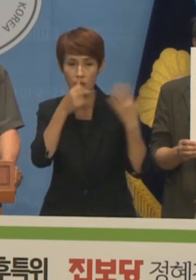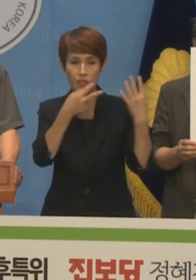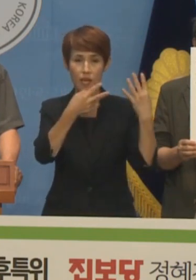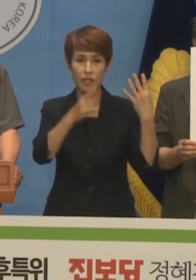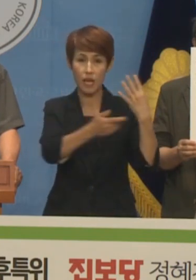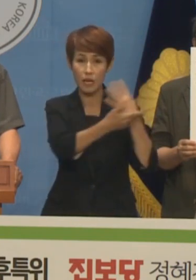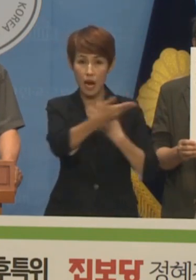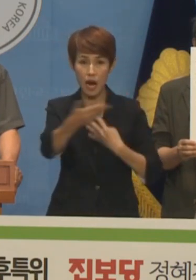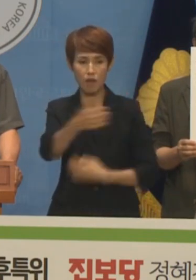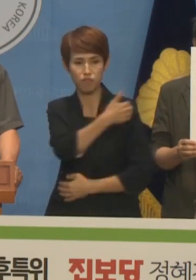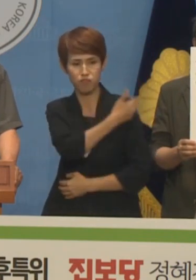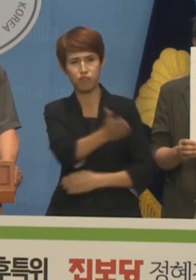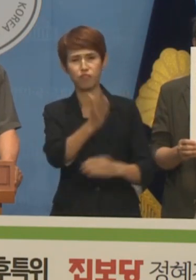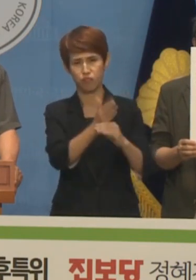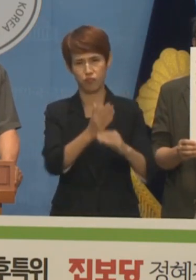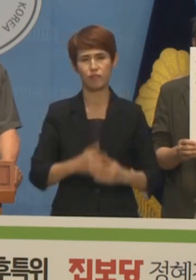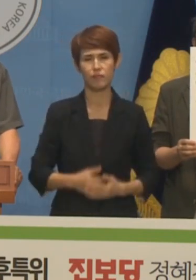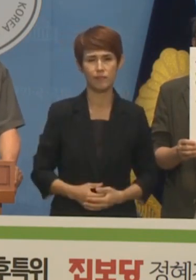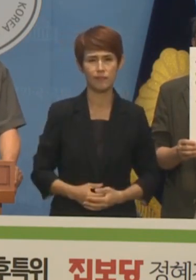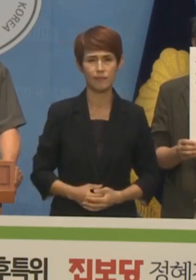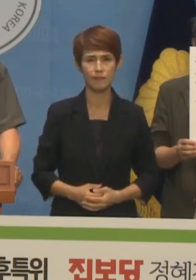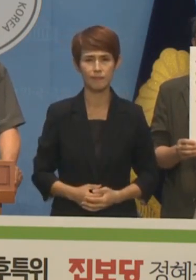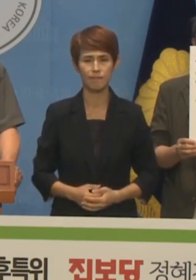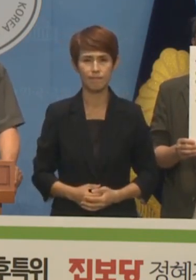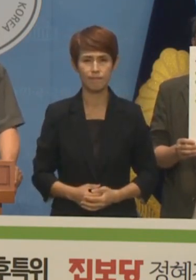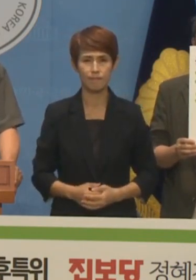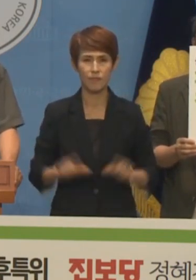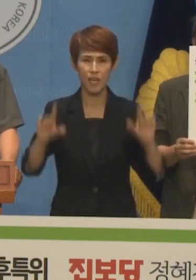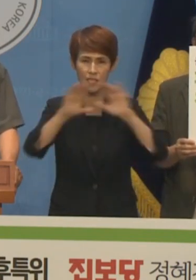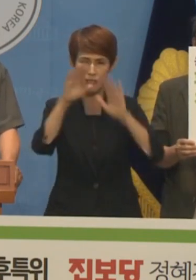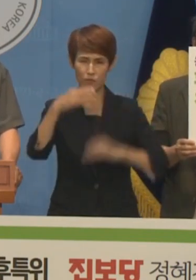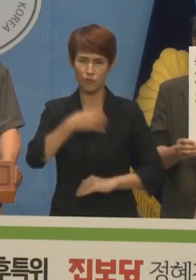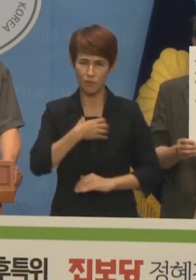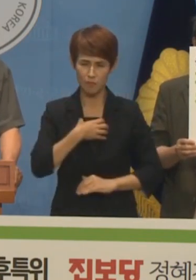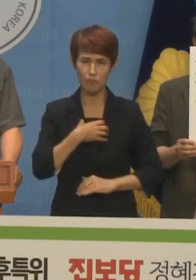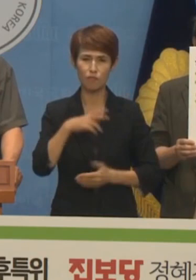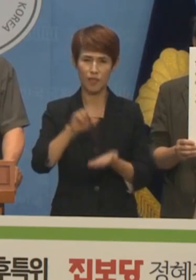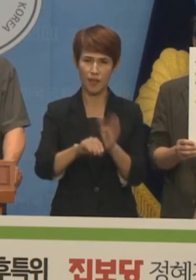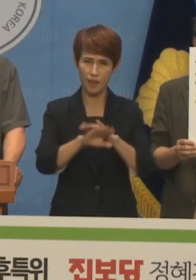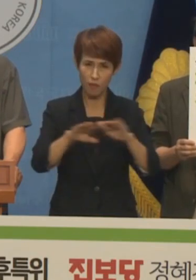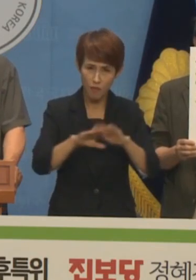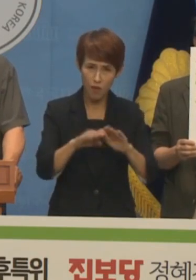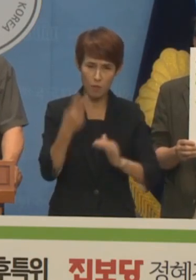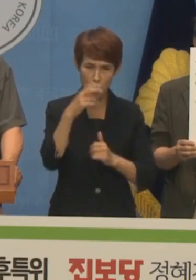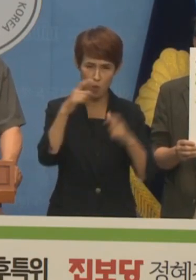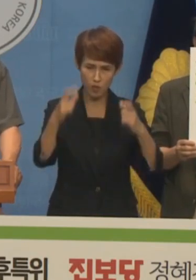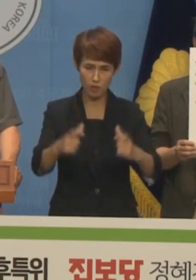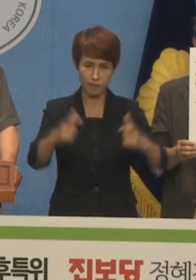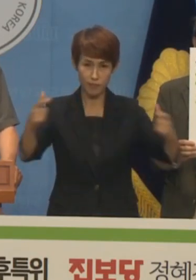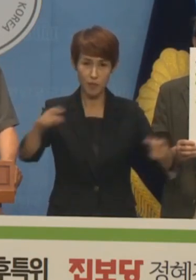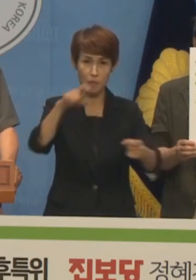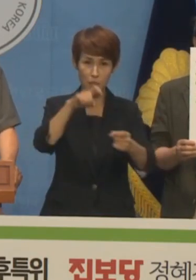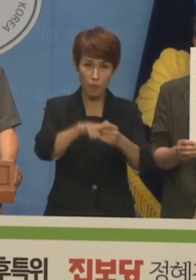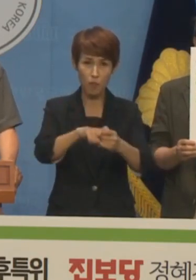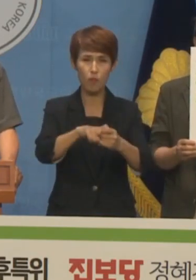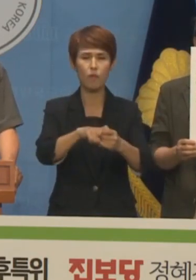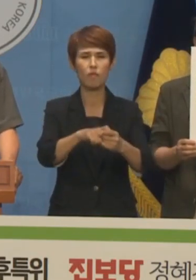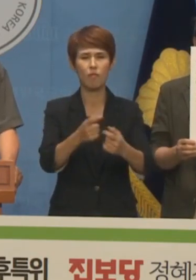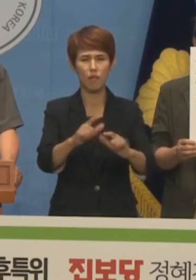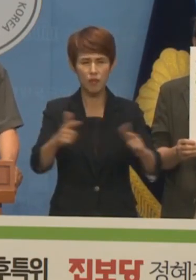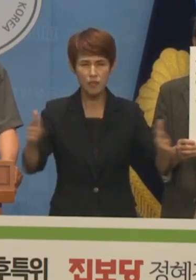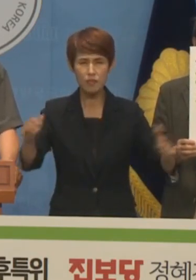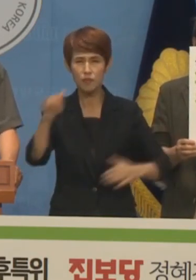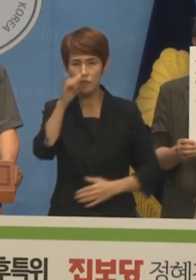여전히 방치되고 있습니다. 기후위기 대응과 보호지역 확대를 위한 30x30 목표 등